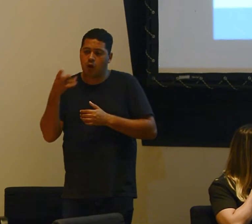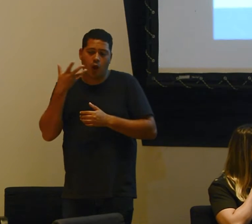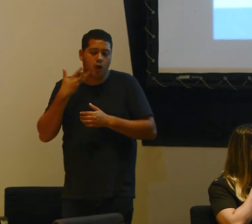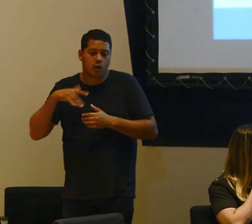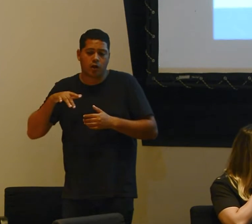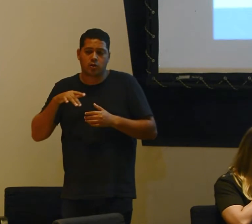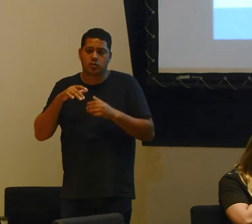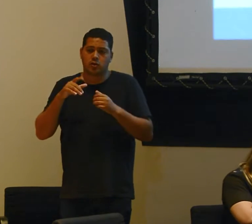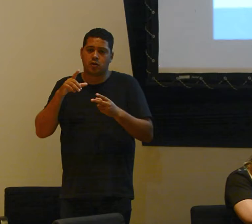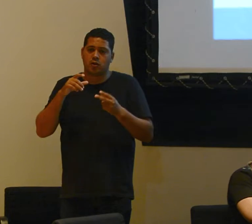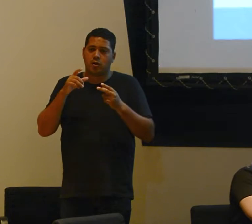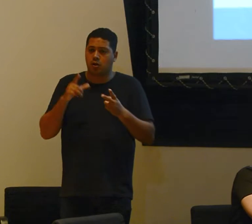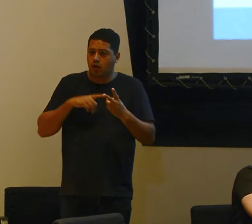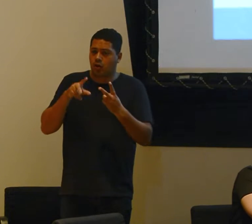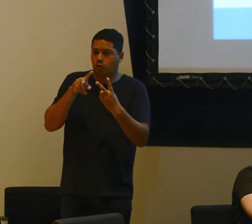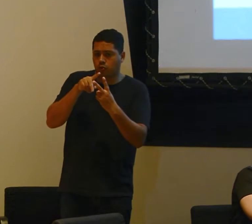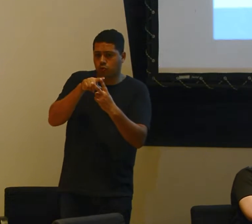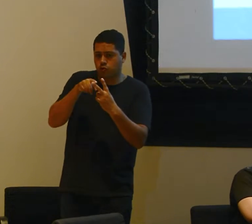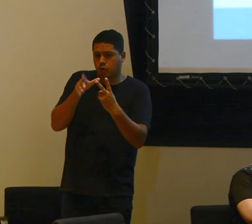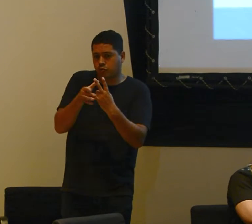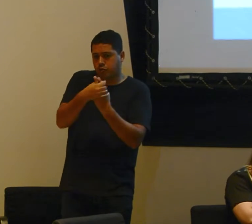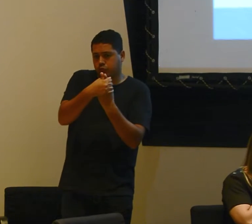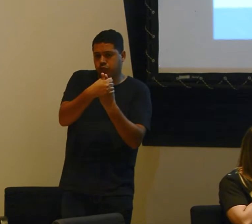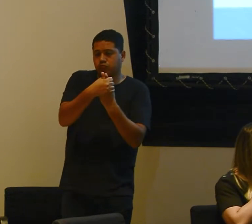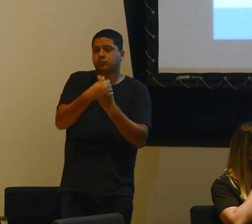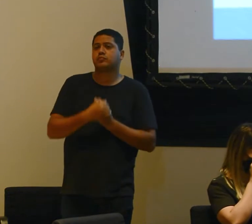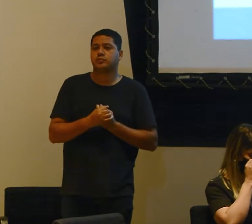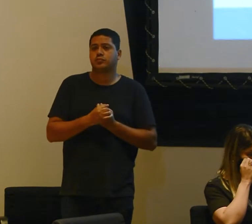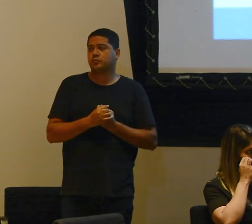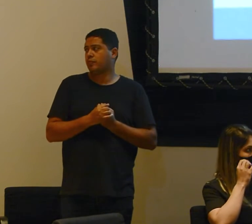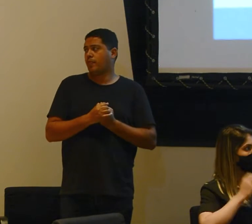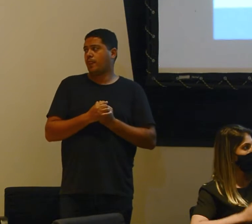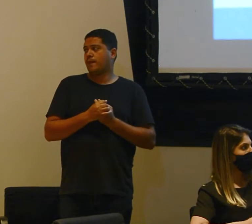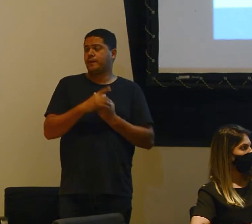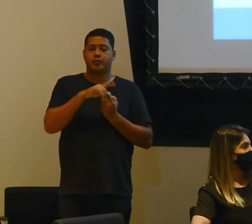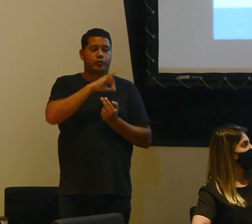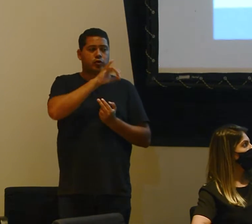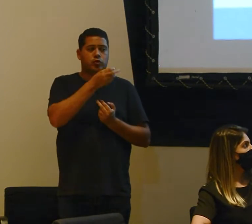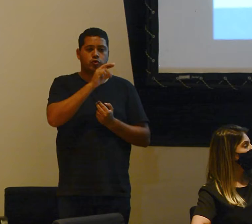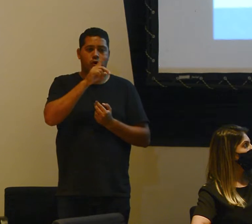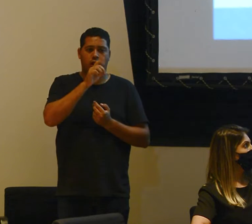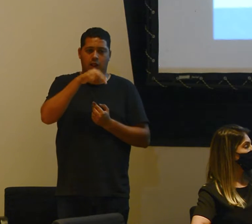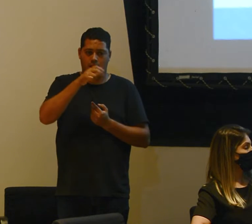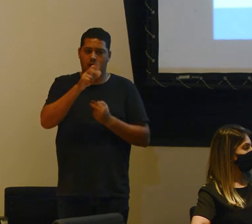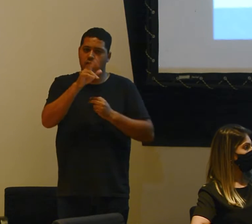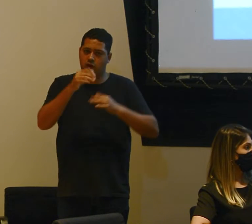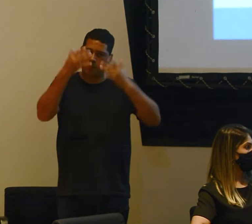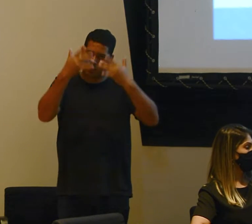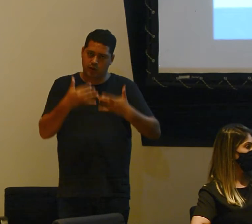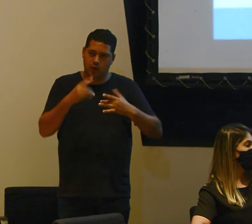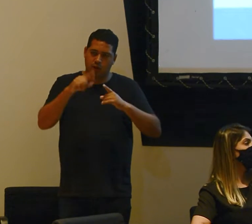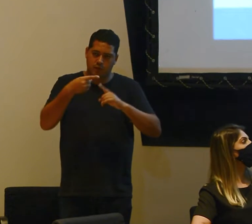cursar com essas duas grandes demandas na vida dela, né? Acho que a Jordana vai falar melhor sobre essa questão audiológica no